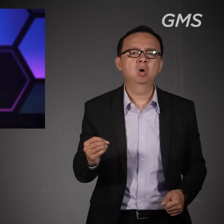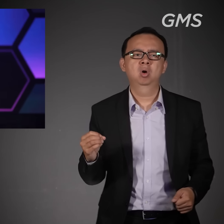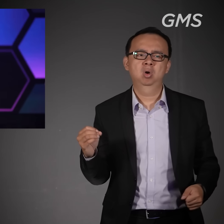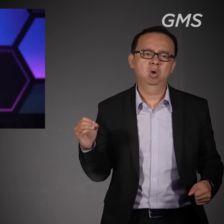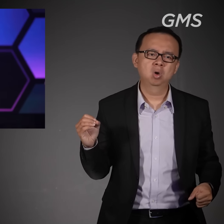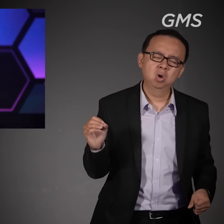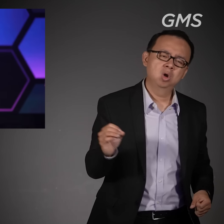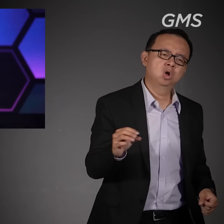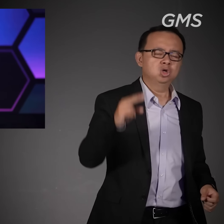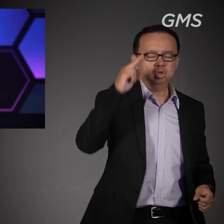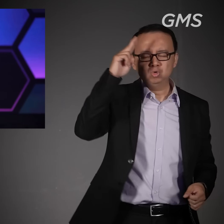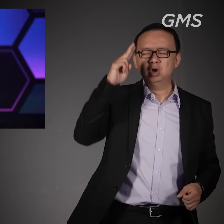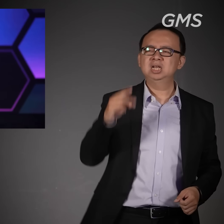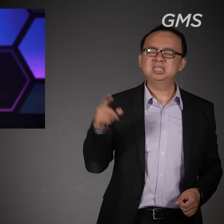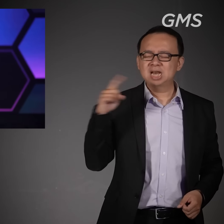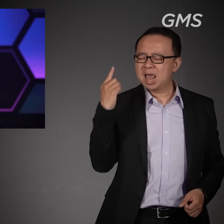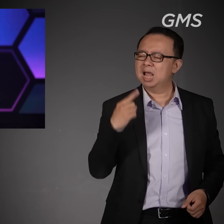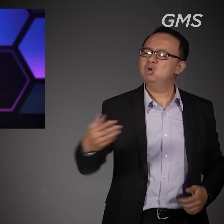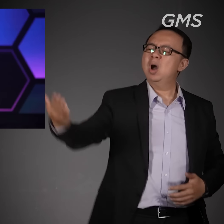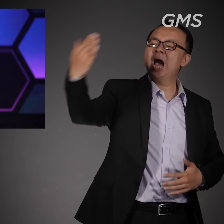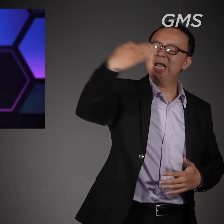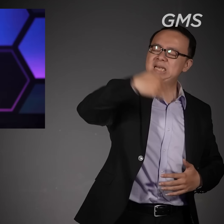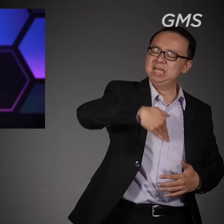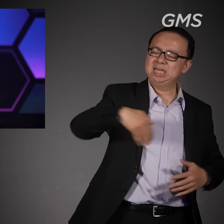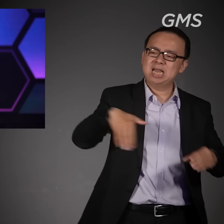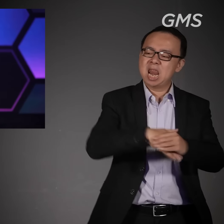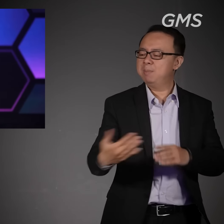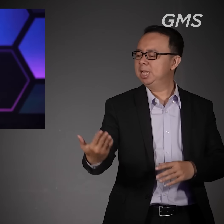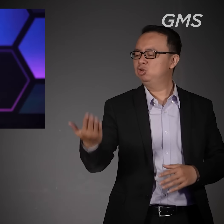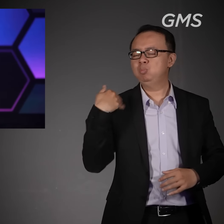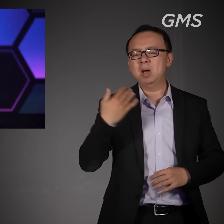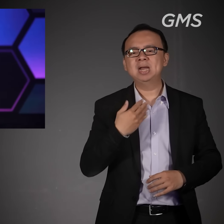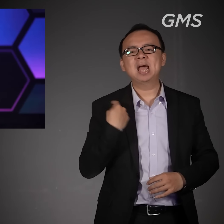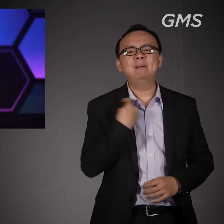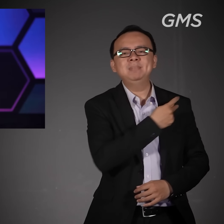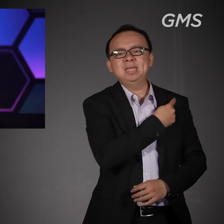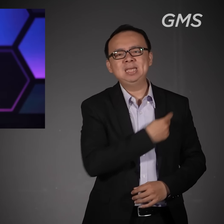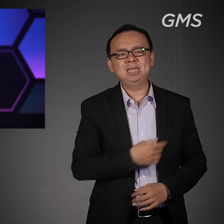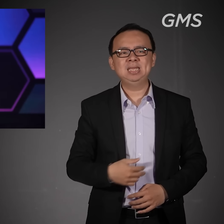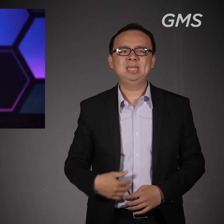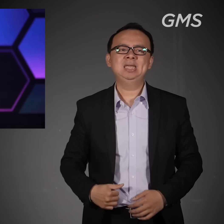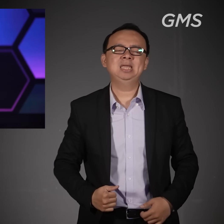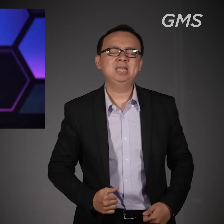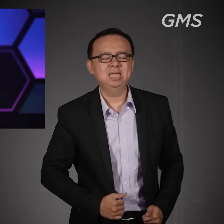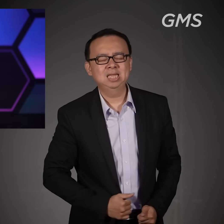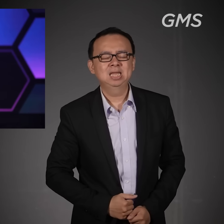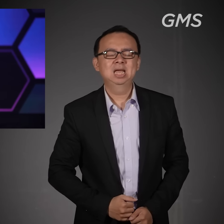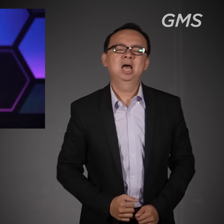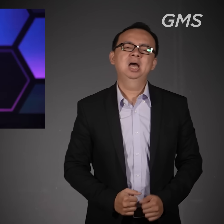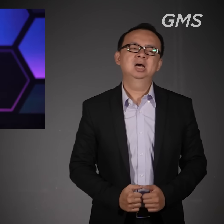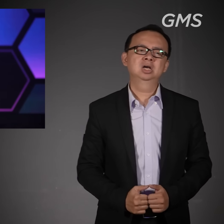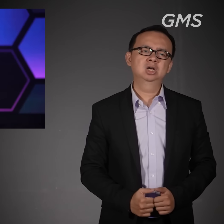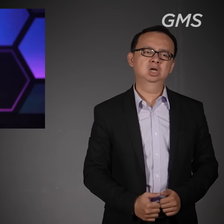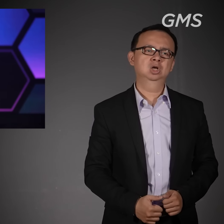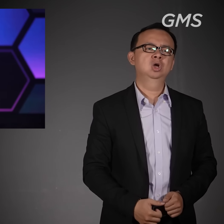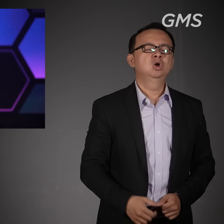yang selalu hadir di hidup kami. Kami akan hadir di sini untuk kerajaan-Mu,